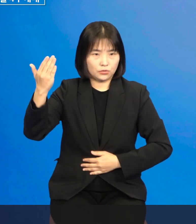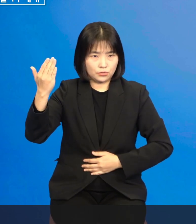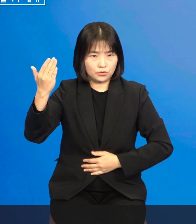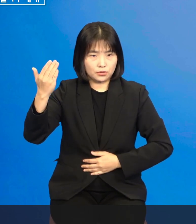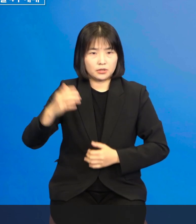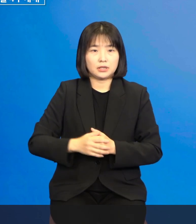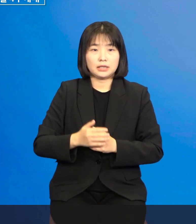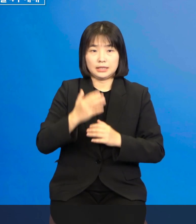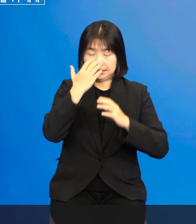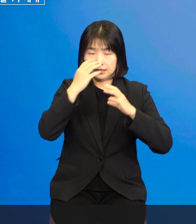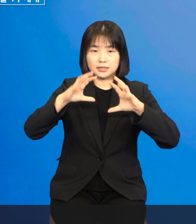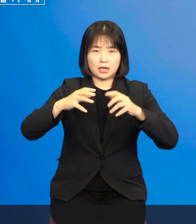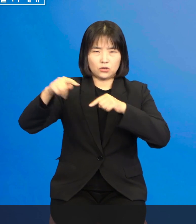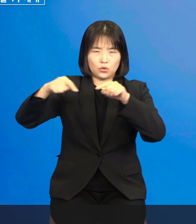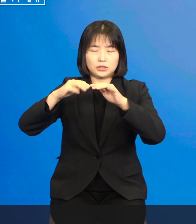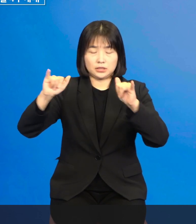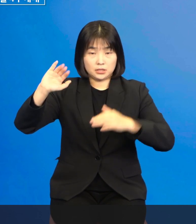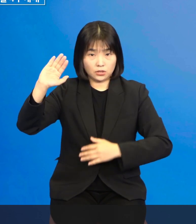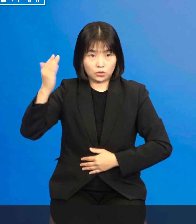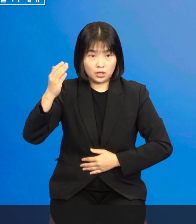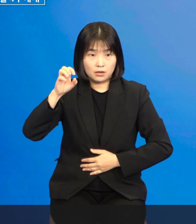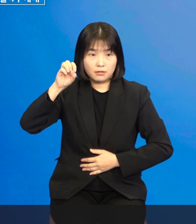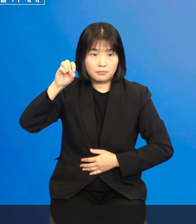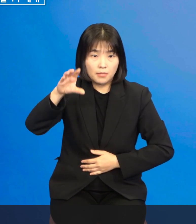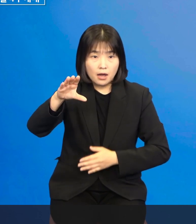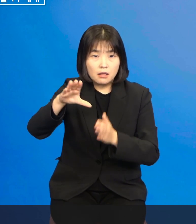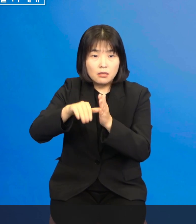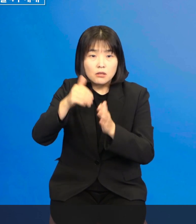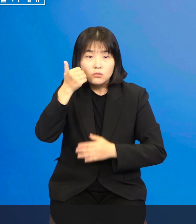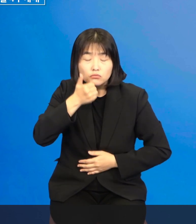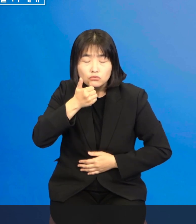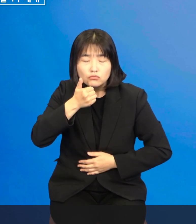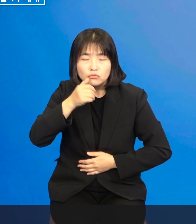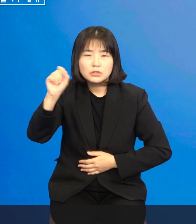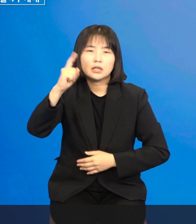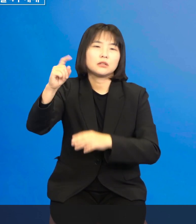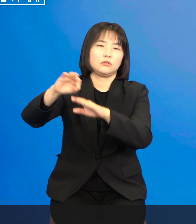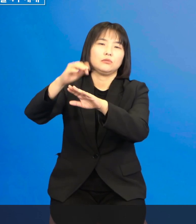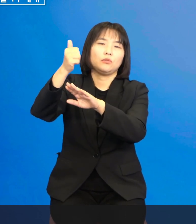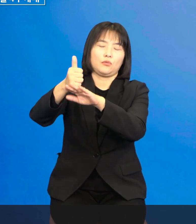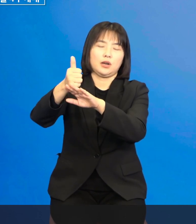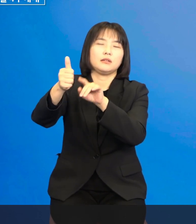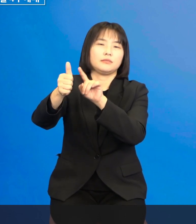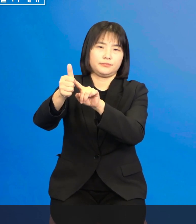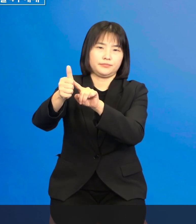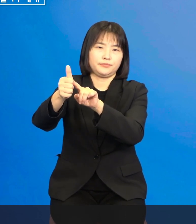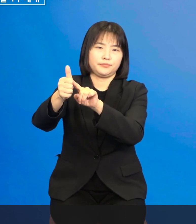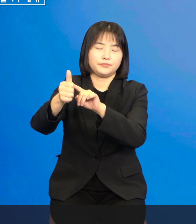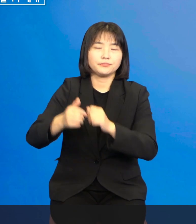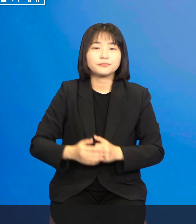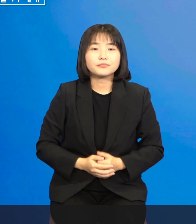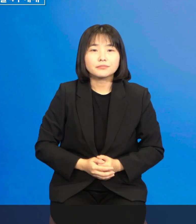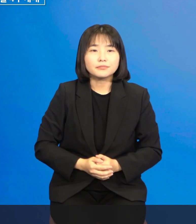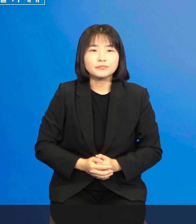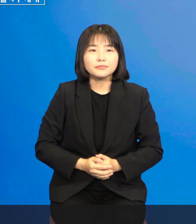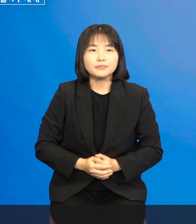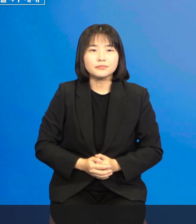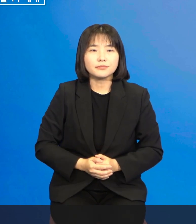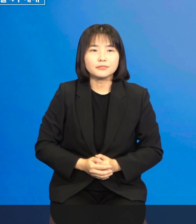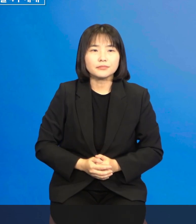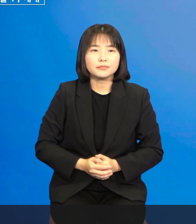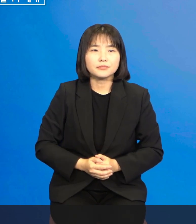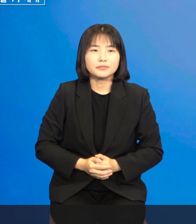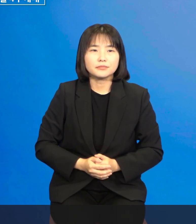것이며 내가 이스라엘의 통치자가 될 것이다 하고 말씀하실 때에도 바로 임금님을 가리켜